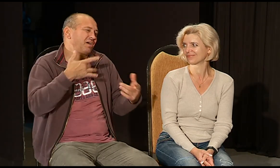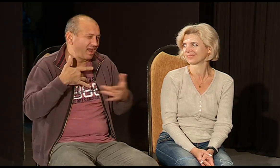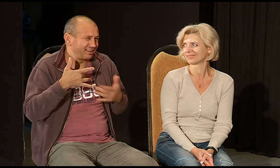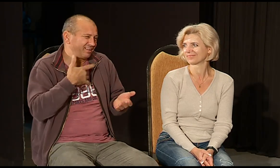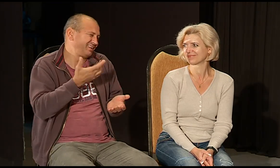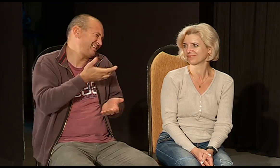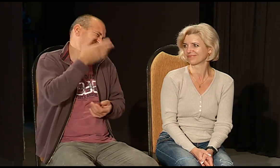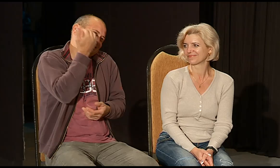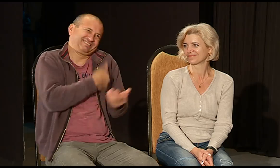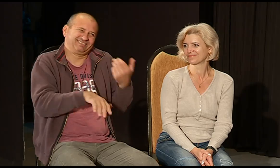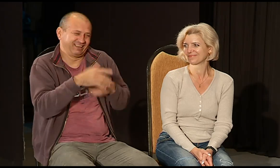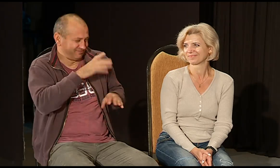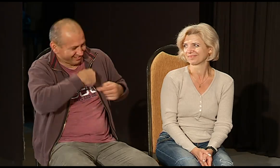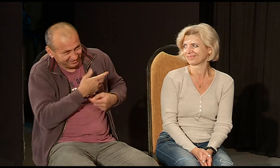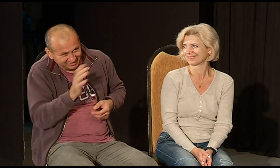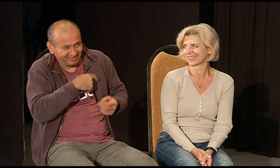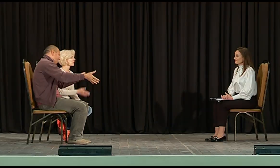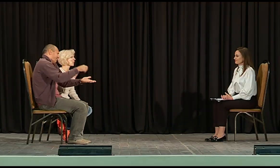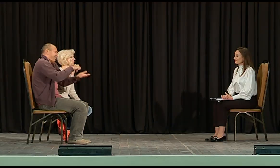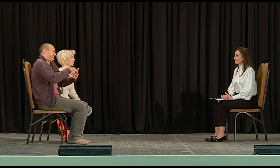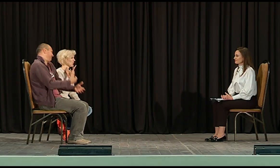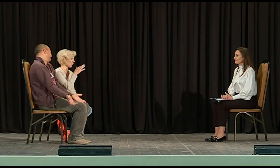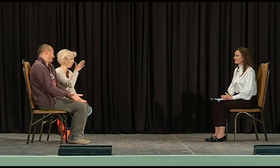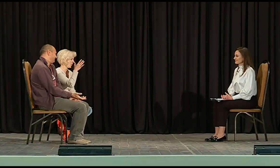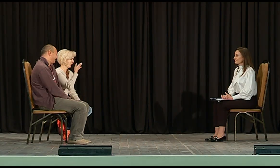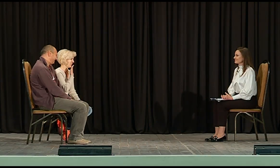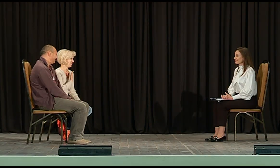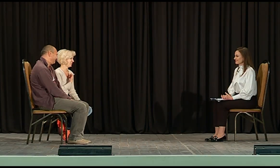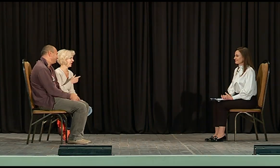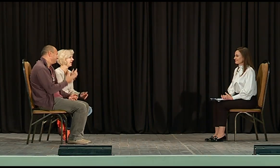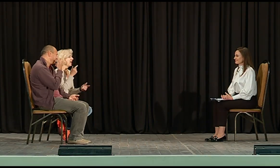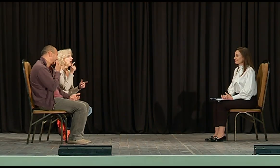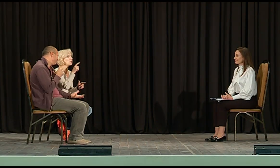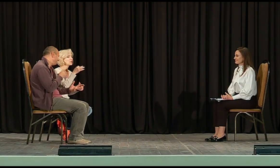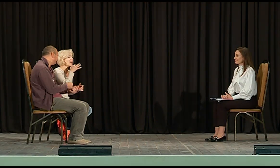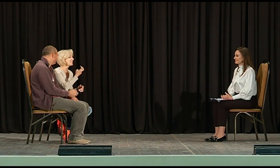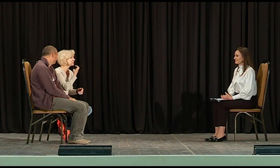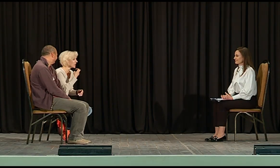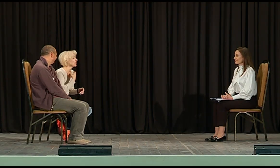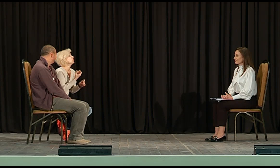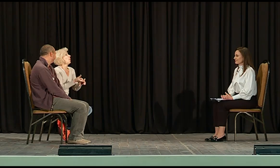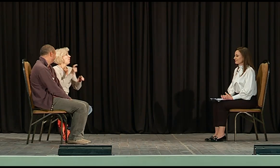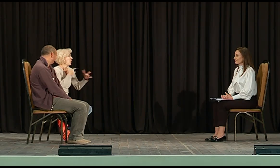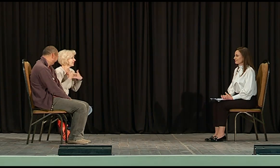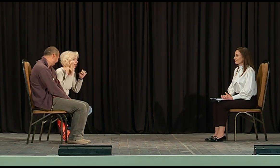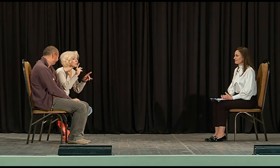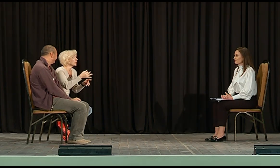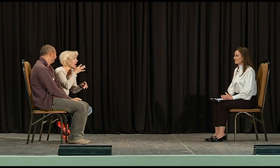dânsa facem glume pe sama ei. Lui Ghenadie îi plac glumele, da, și eu îl susțineam în gluma și la noi